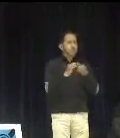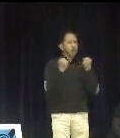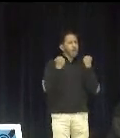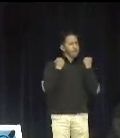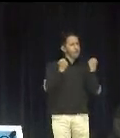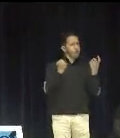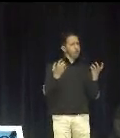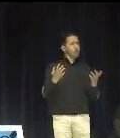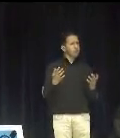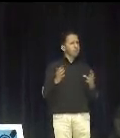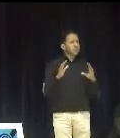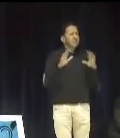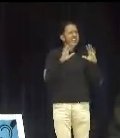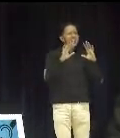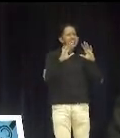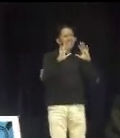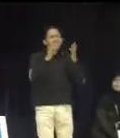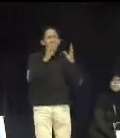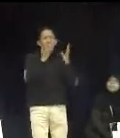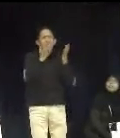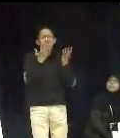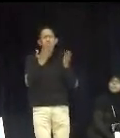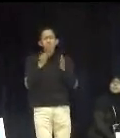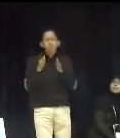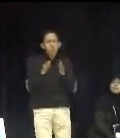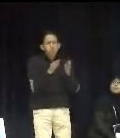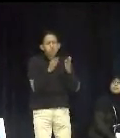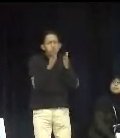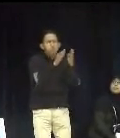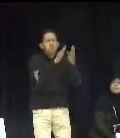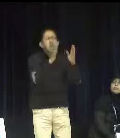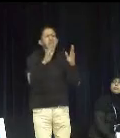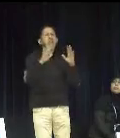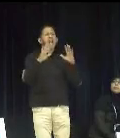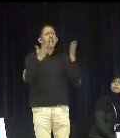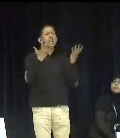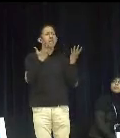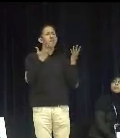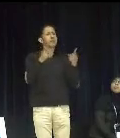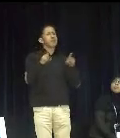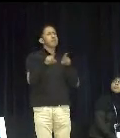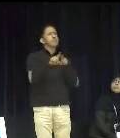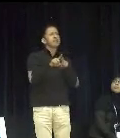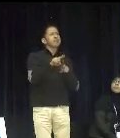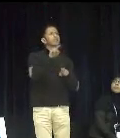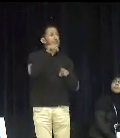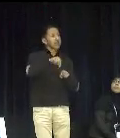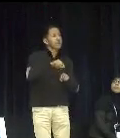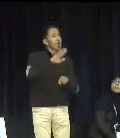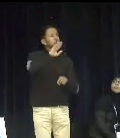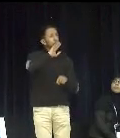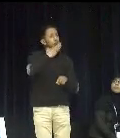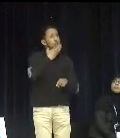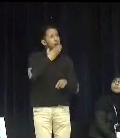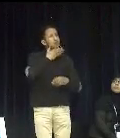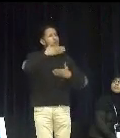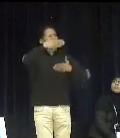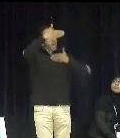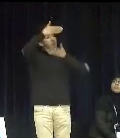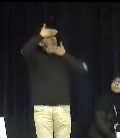الطريقة هي كل شيء موجود والأبواب مفتوحة. ادخل الآن